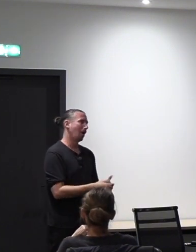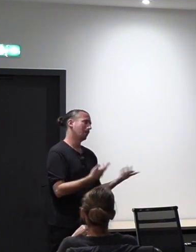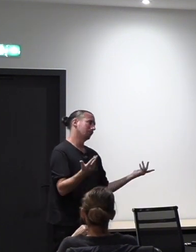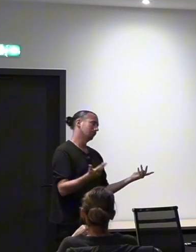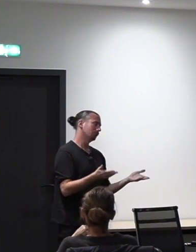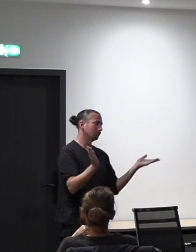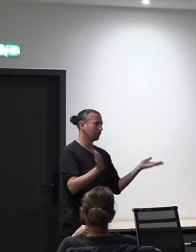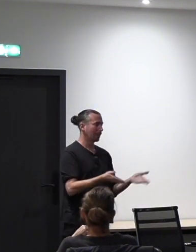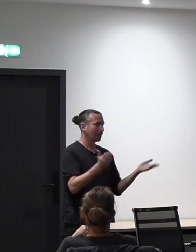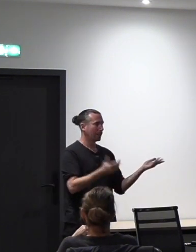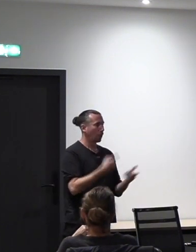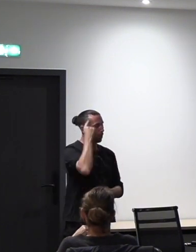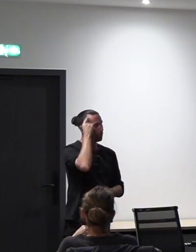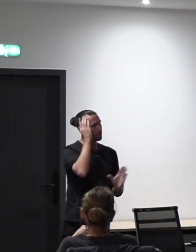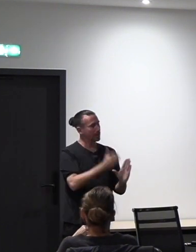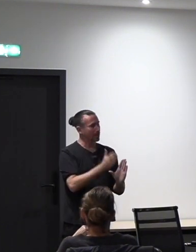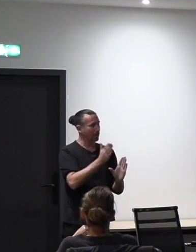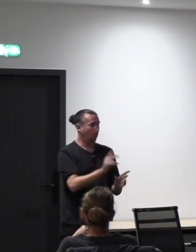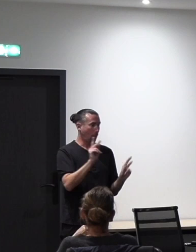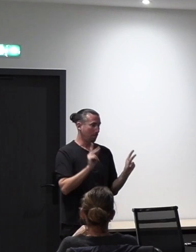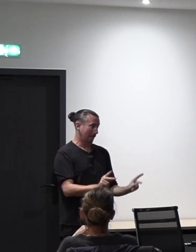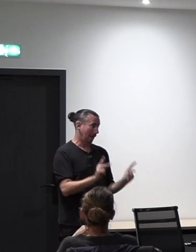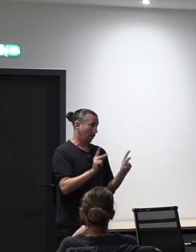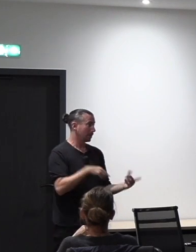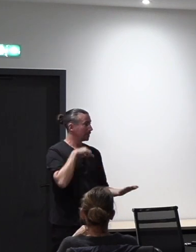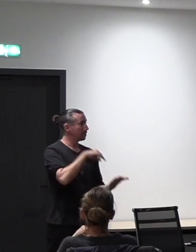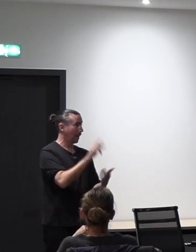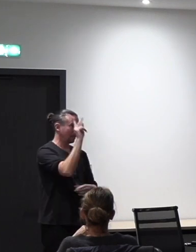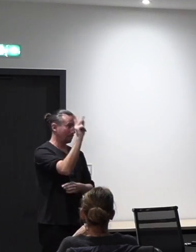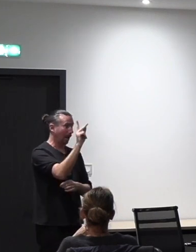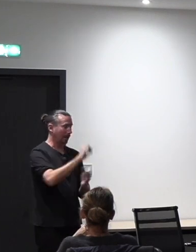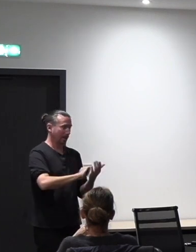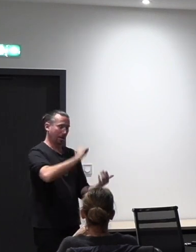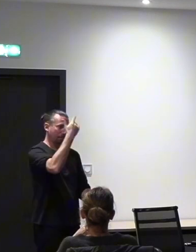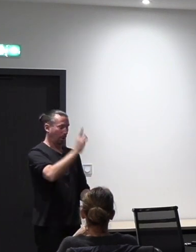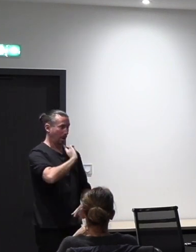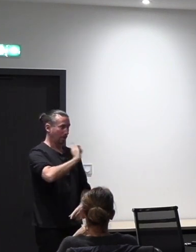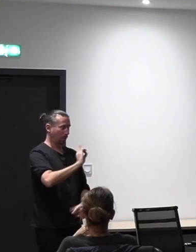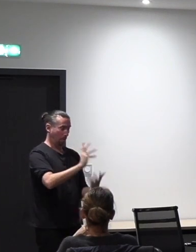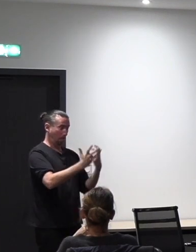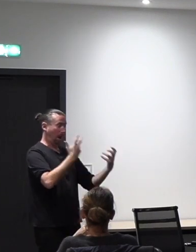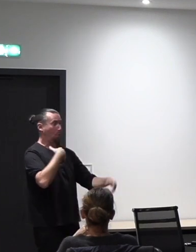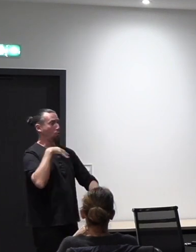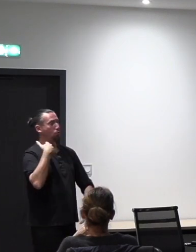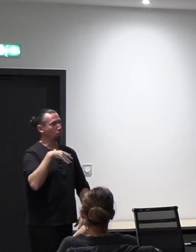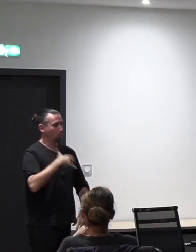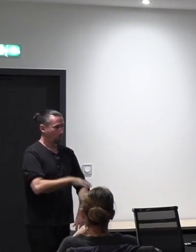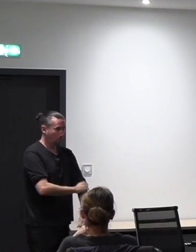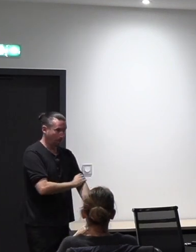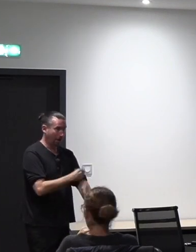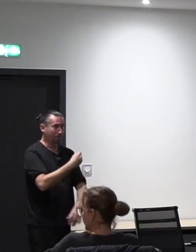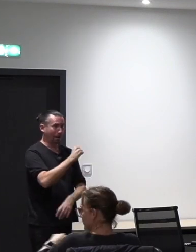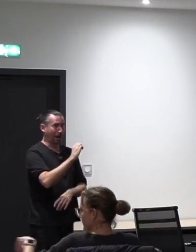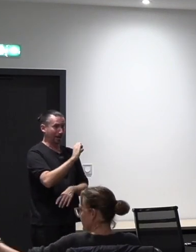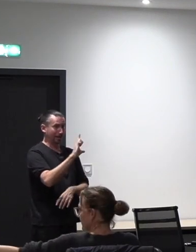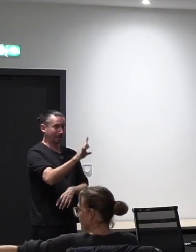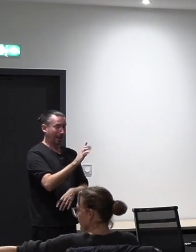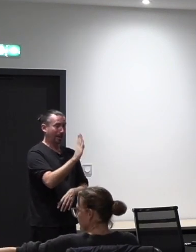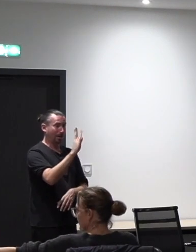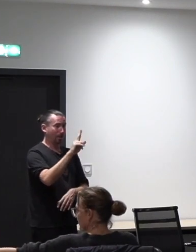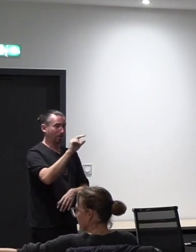médico-psycho-pédagogique à l'Institut Le Courbe à Paris, où le premier jour, on se prend une claque. Oui, Marcel Mus a raison, c'est un choc